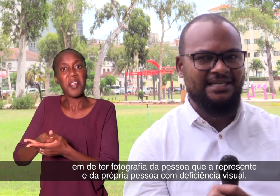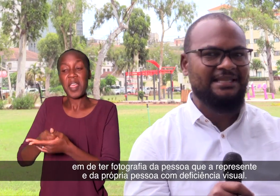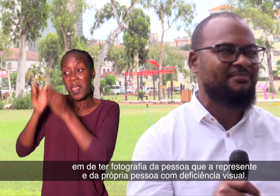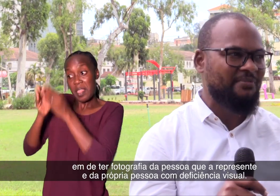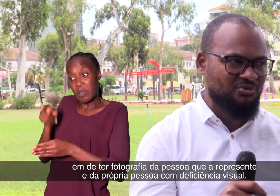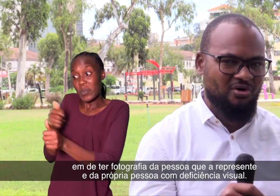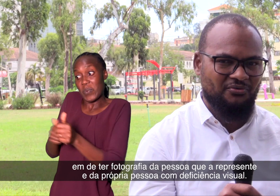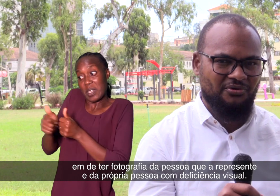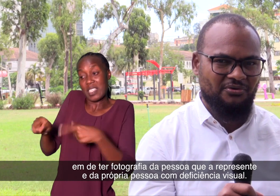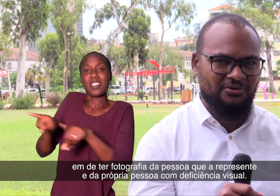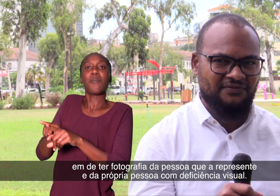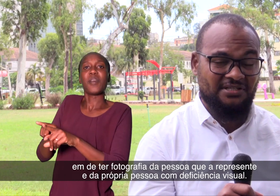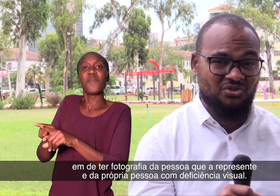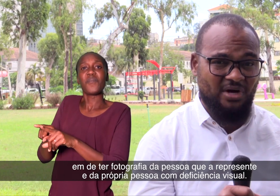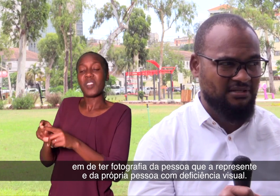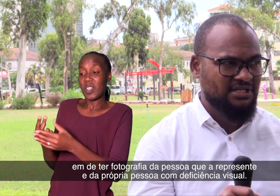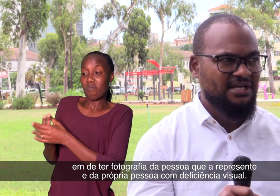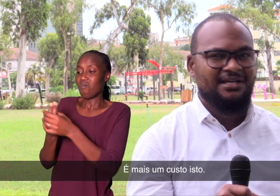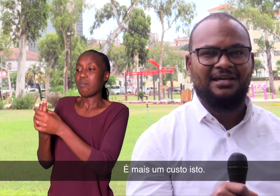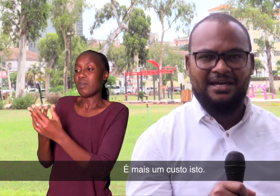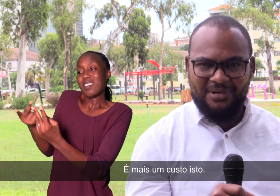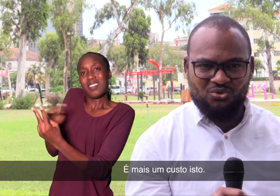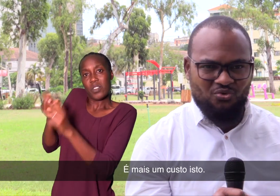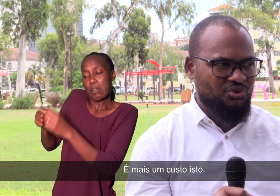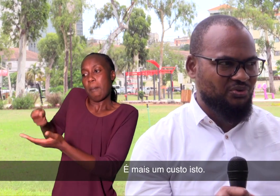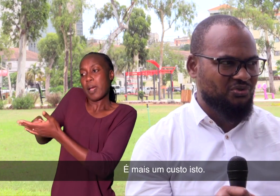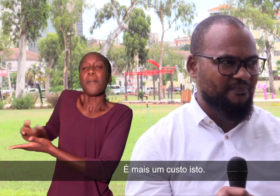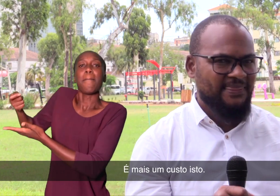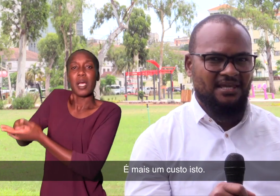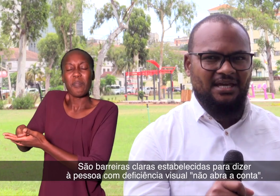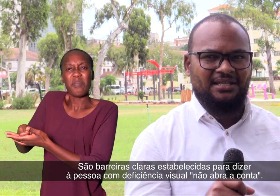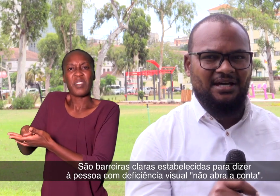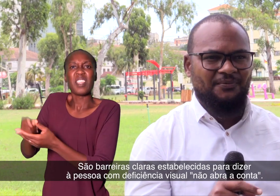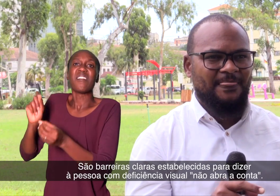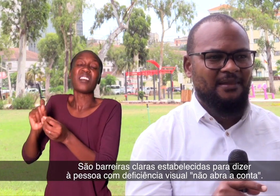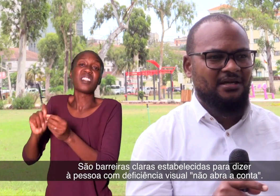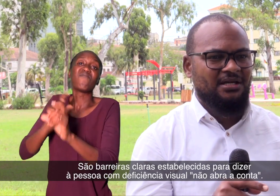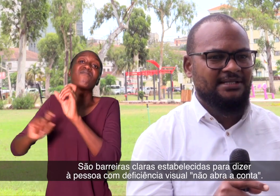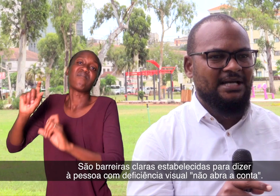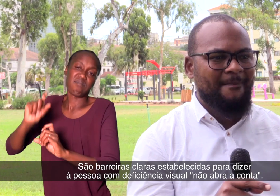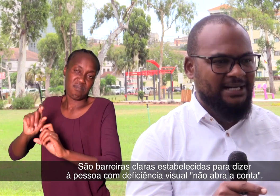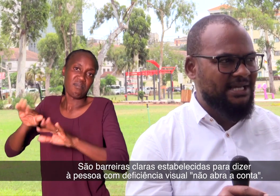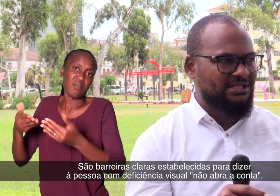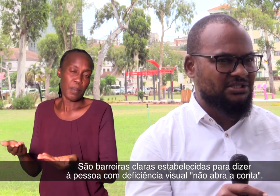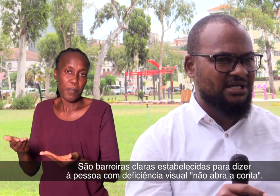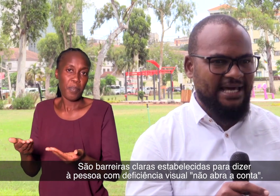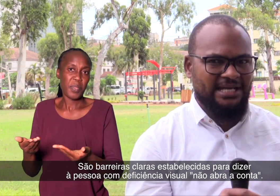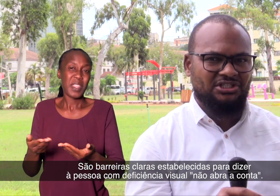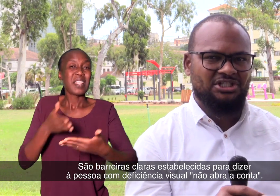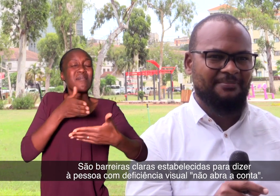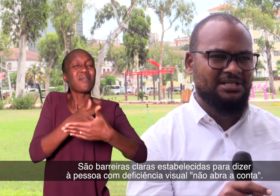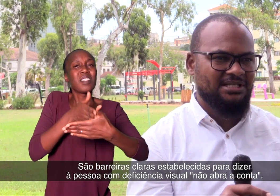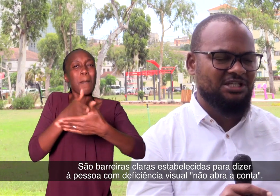representa e da própria pessoa com deficiência visual. É mais um custo isto. Então, são barreiras